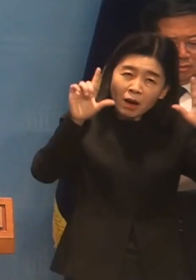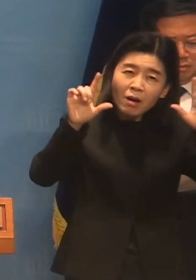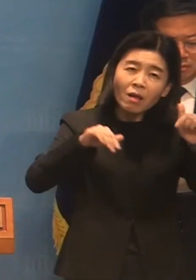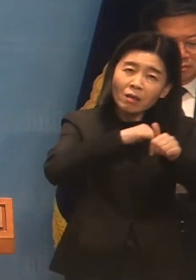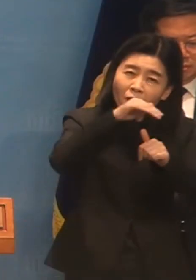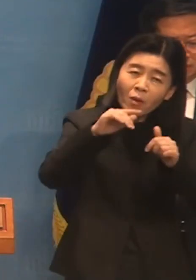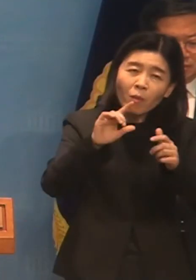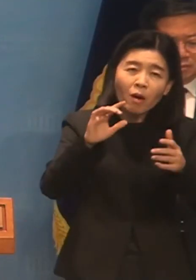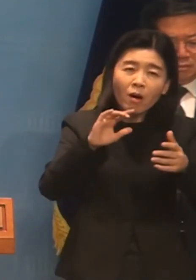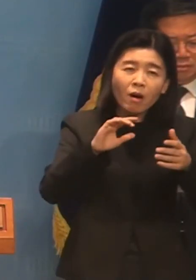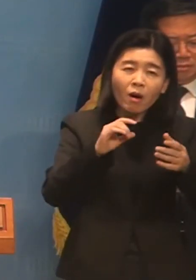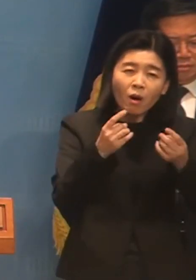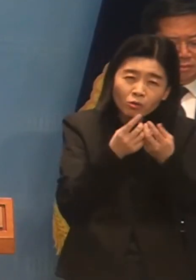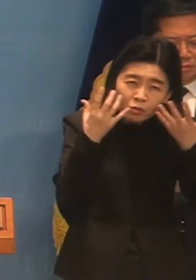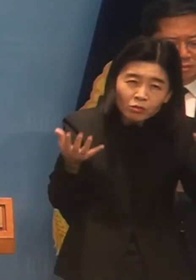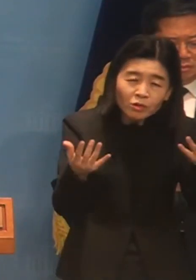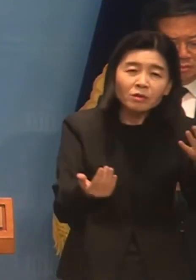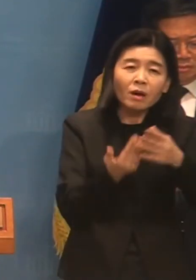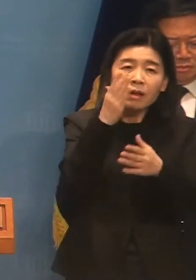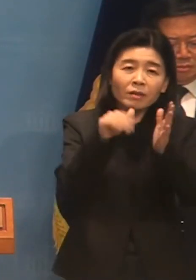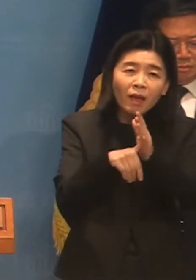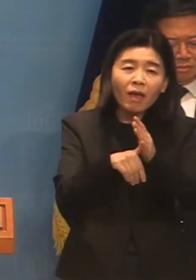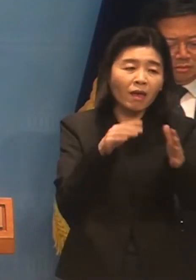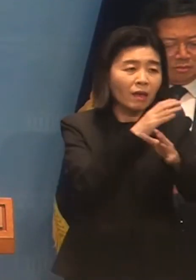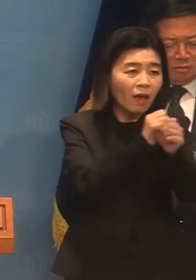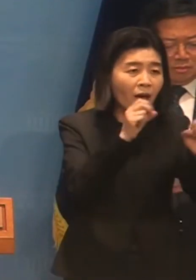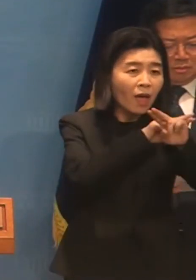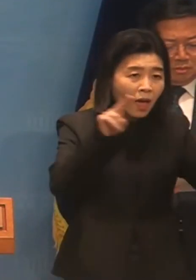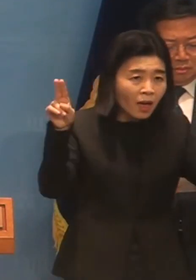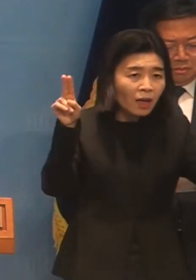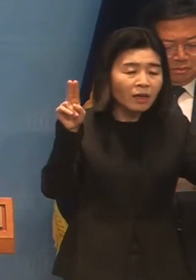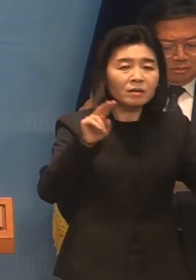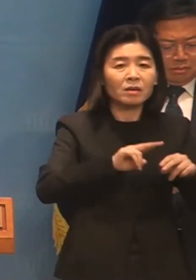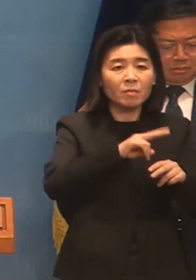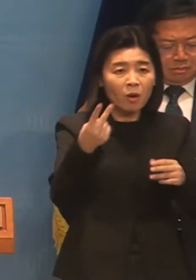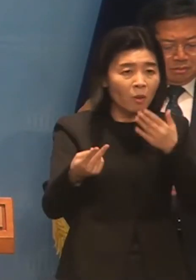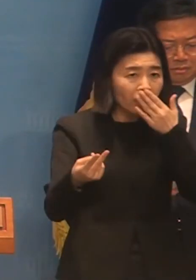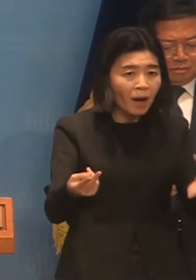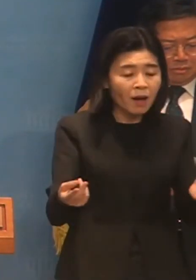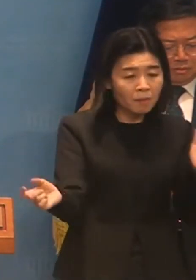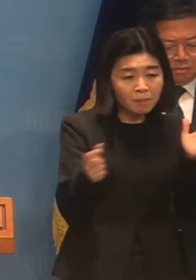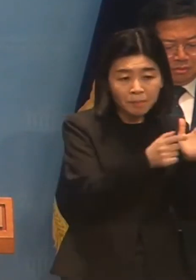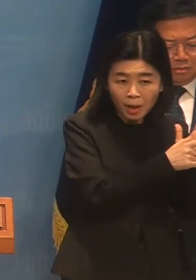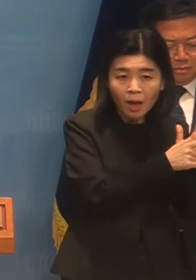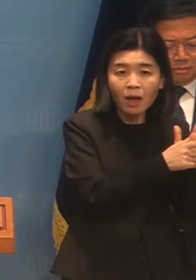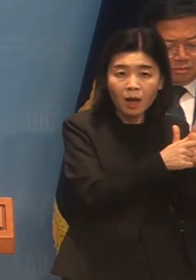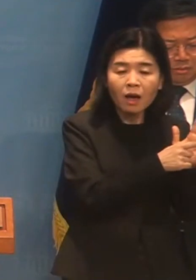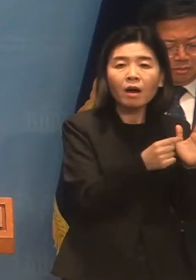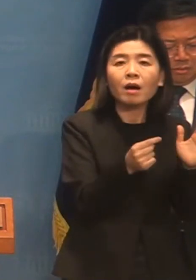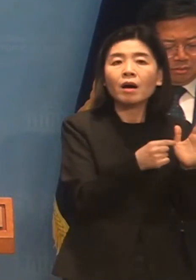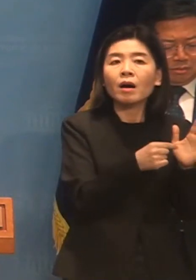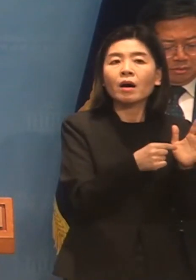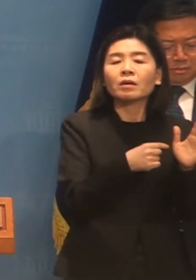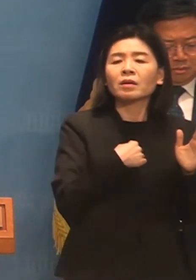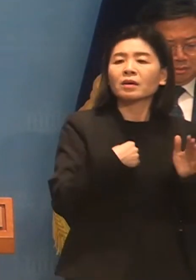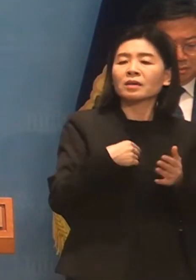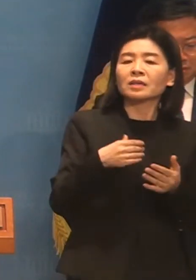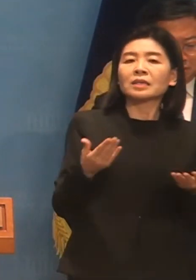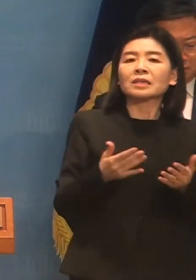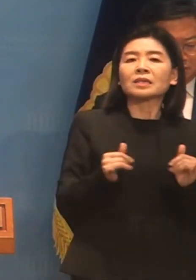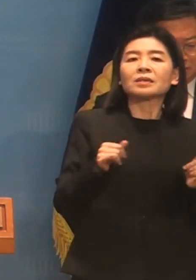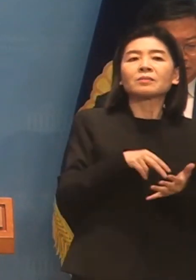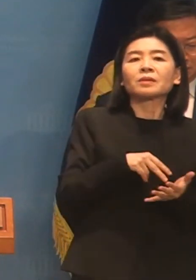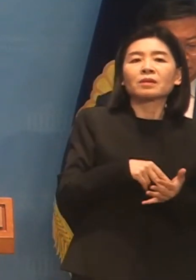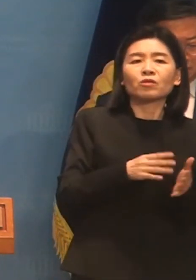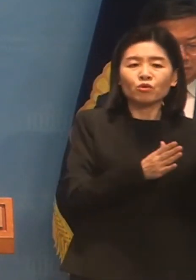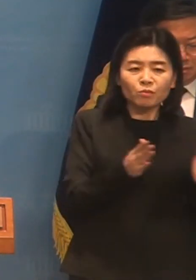본 계약을 해지 또는 변경할 수 있다라고 되어 있지만, 이 또한 이를 받는 의뢰 입장에서 준비된